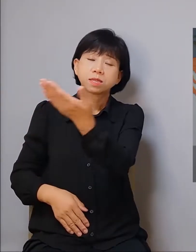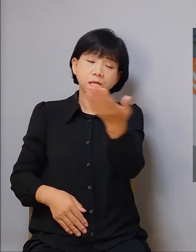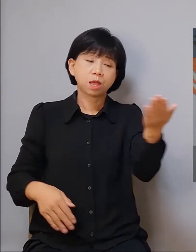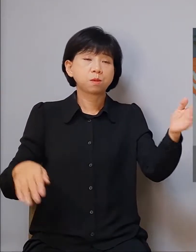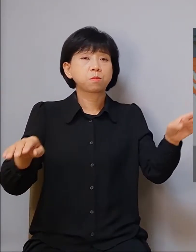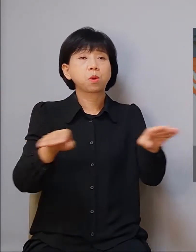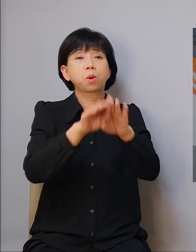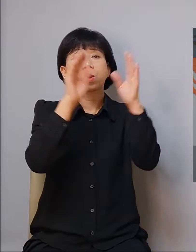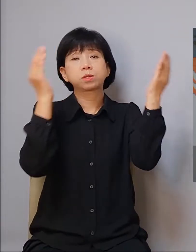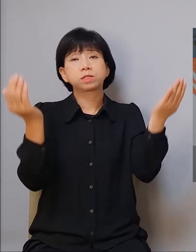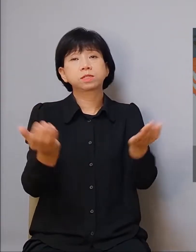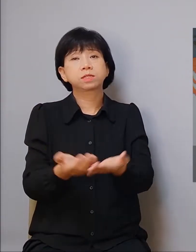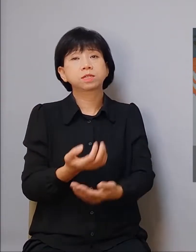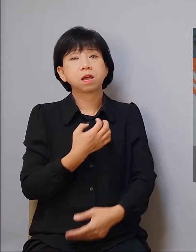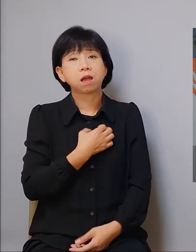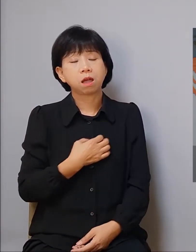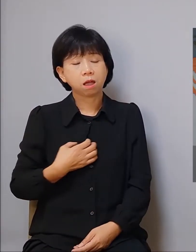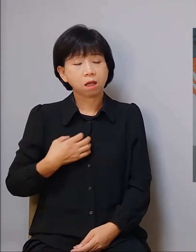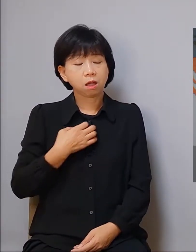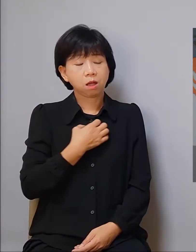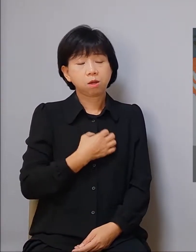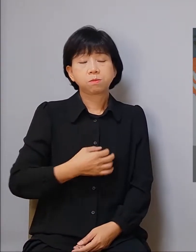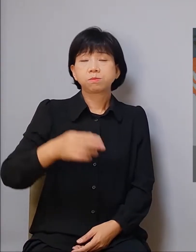보라. 내 모든